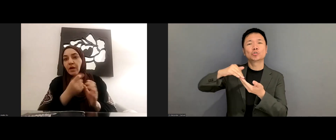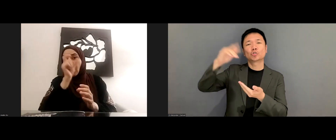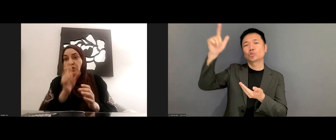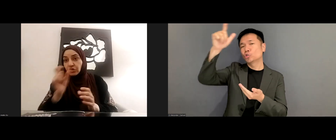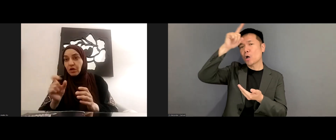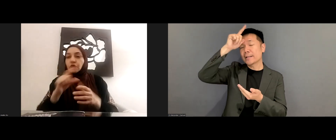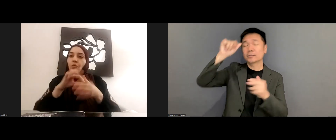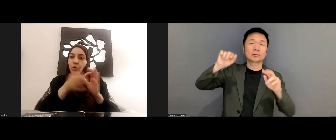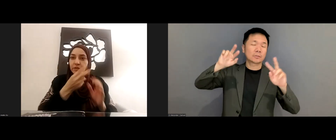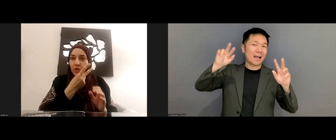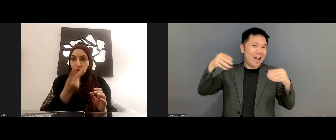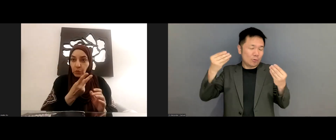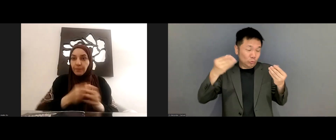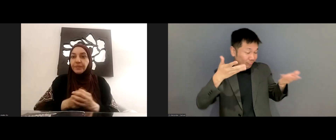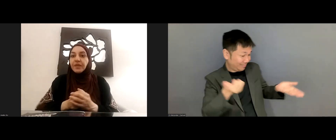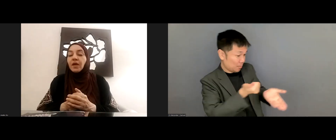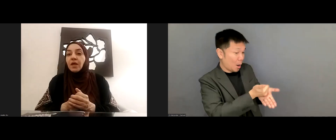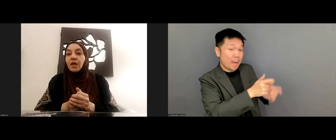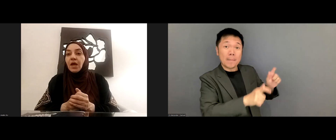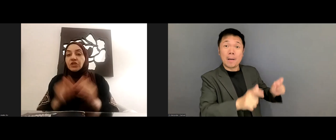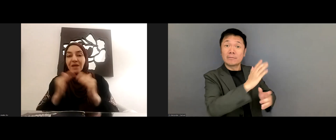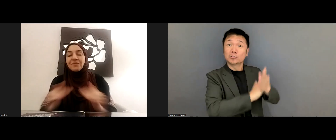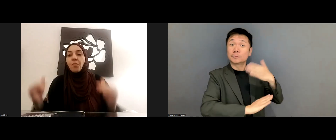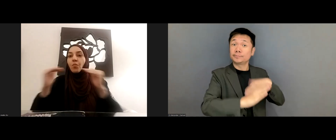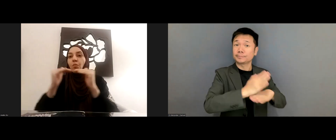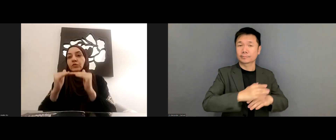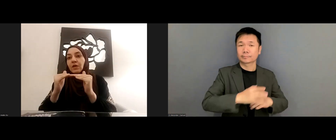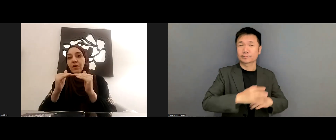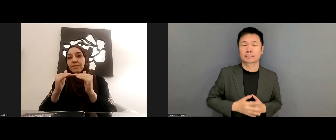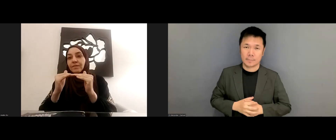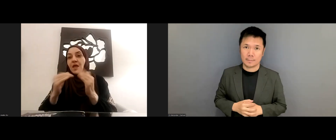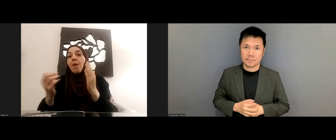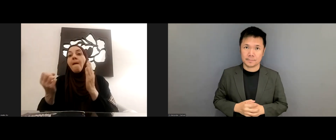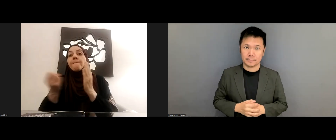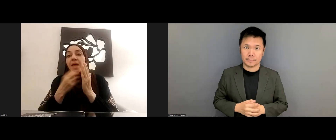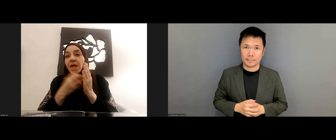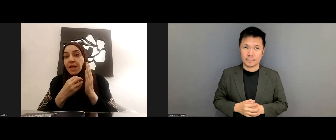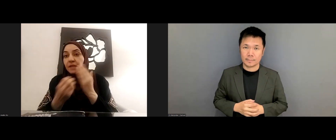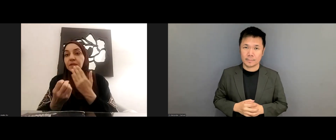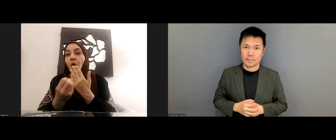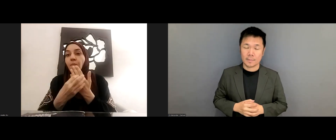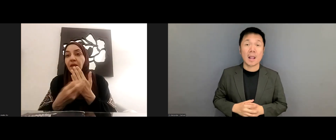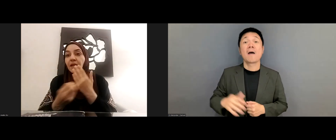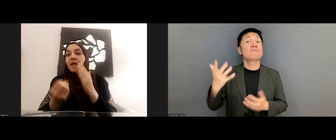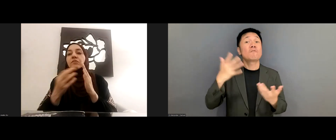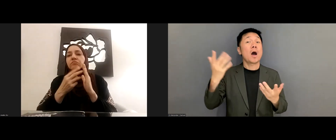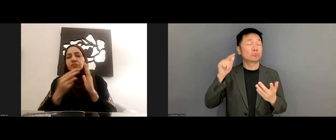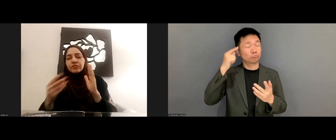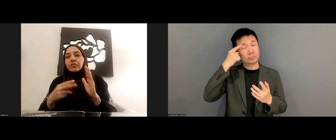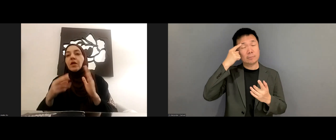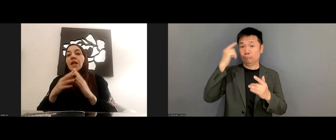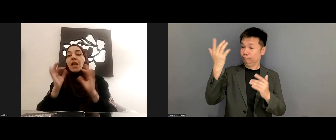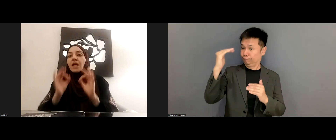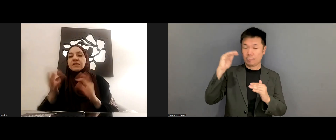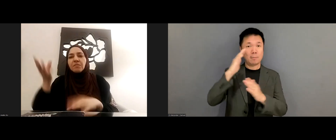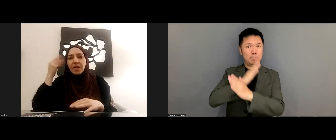تقريبا معظمها اجتمع The عند main تعزيز المساواة، pillars تعزيز were جمع البيانات focused الشاملة on والأطر القانونية والتأكد من إدراج equality ذوي and الإعاقة